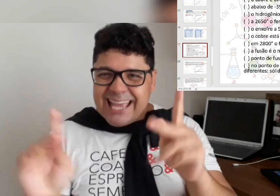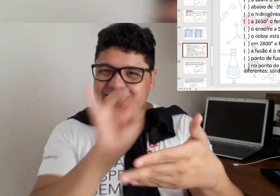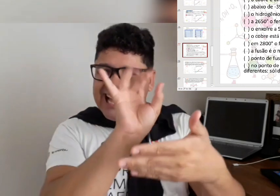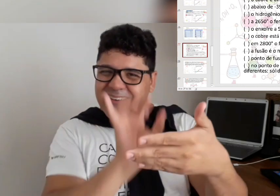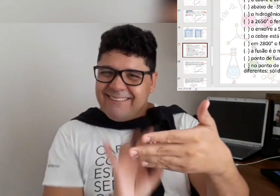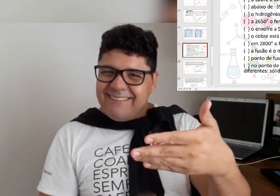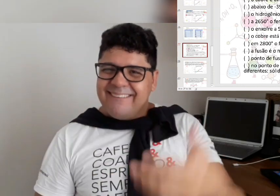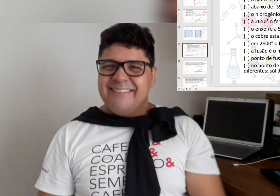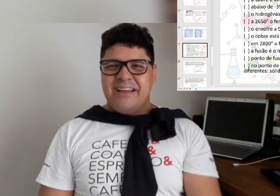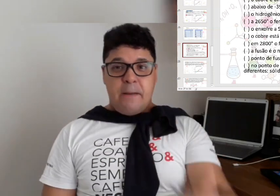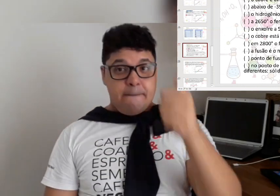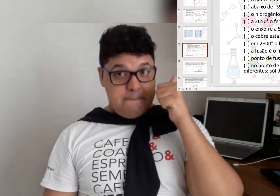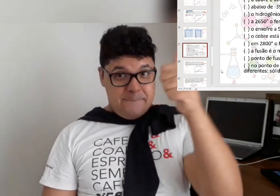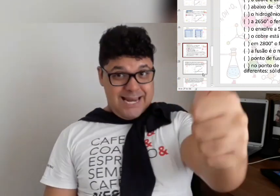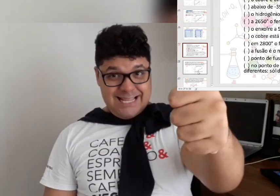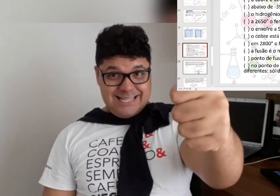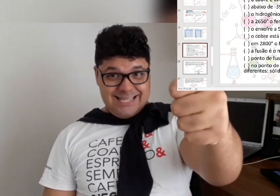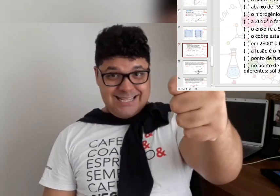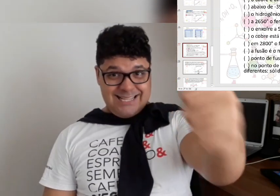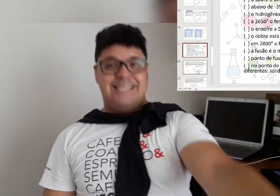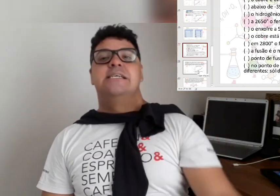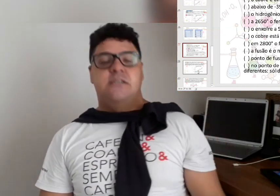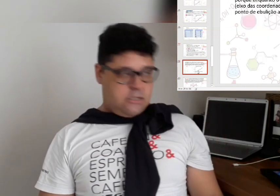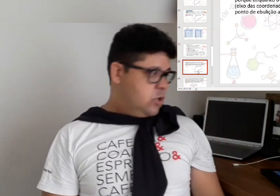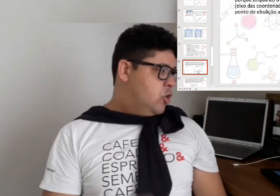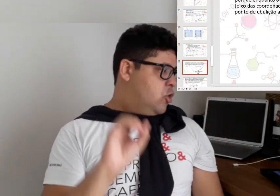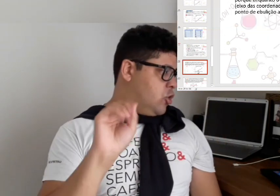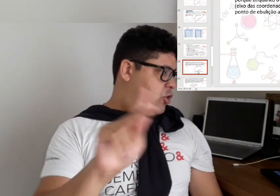falso. Tudo bem? Analisando verdadeiro ou falso.